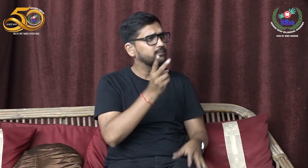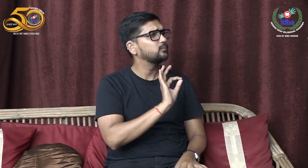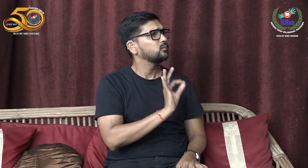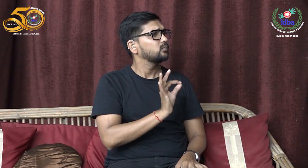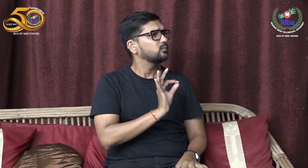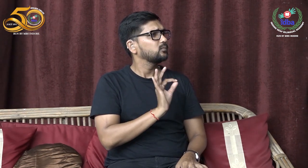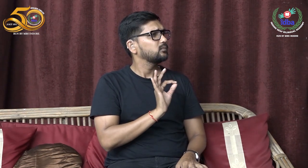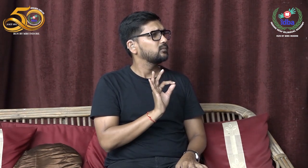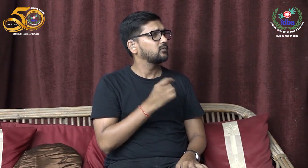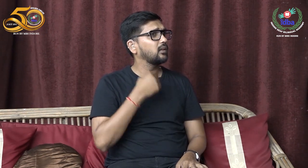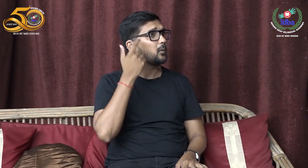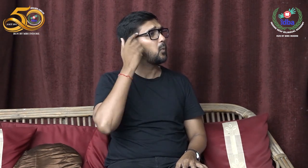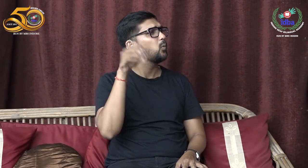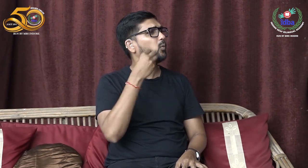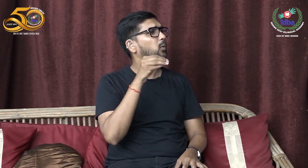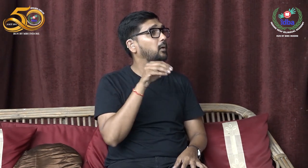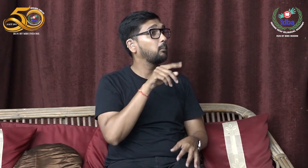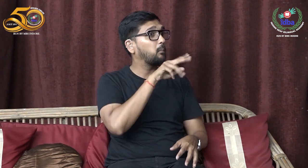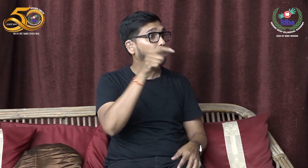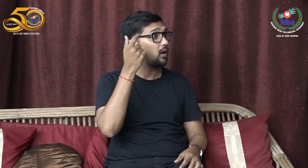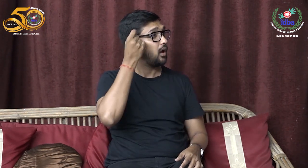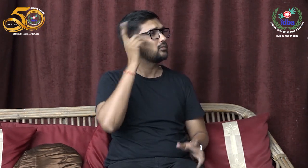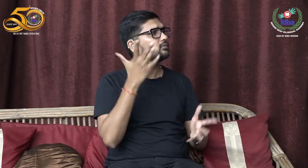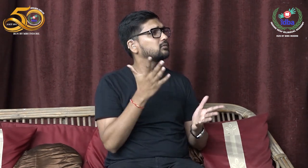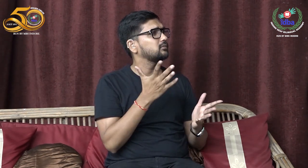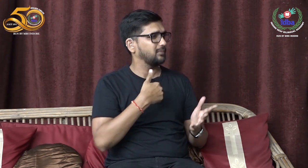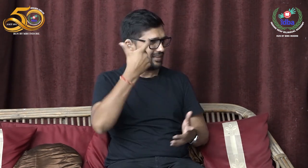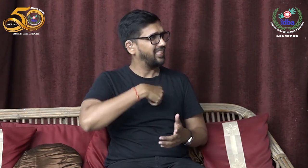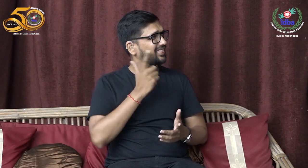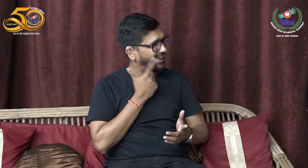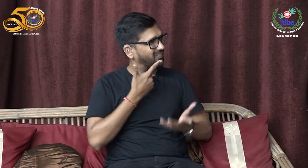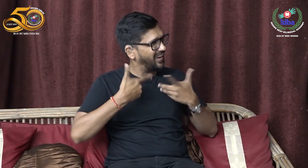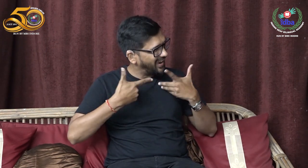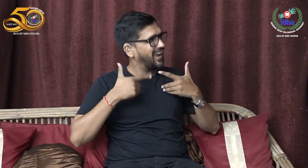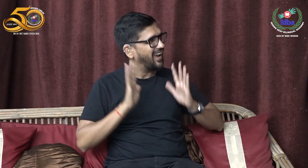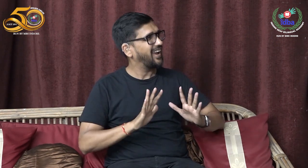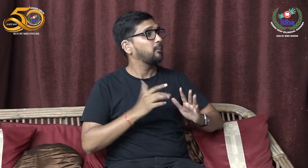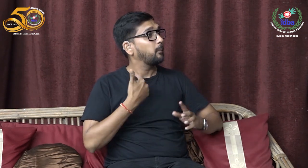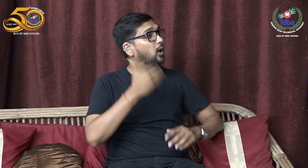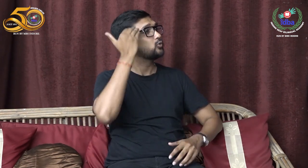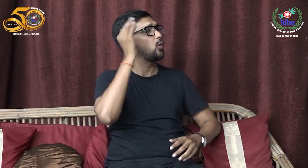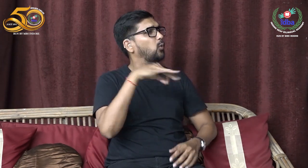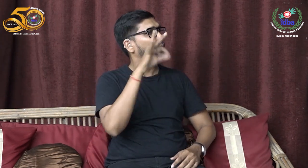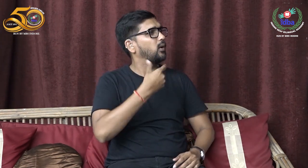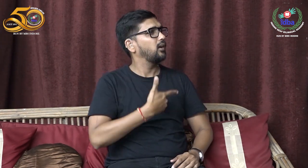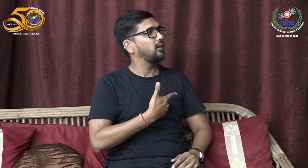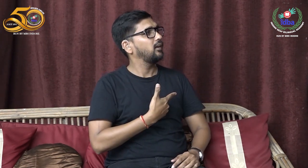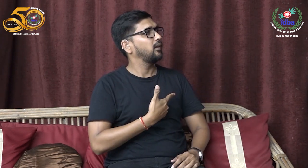मैं तो जब बचपन से मैंने साइन कभी देखी नहीं थी, मुझे मालूम नहीं था कि साइन क्या होता है। मैं अकेला डेफ था मुझे मालूम है, पर मेरे जैसा और कोई है मुझे नहीं मालूम